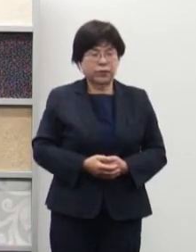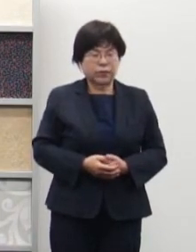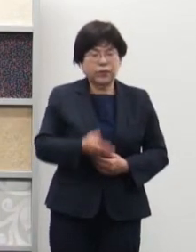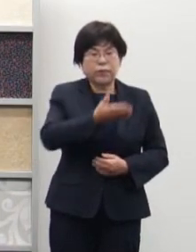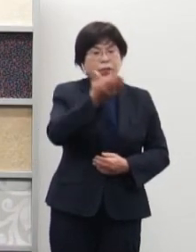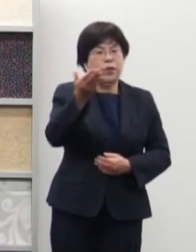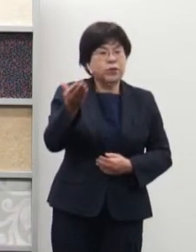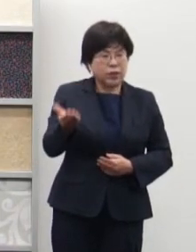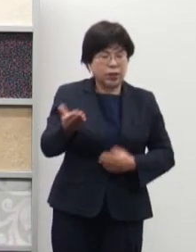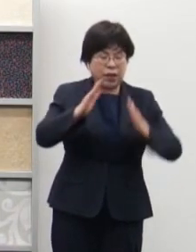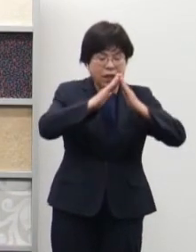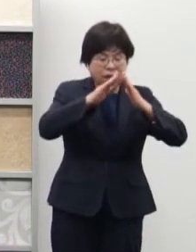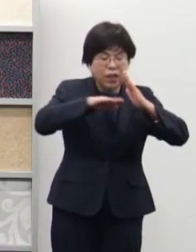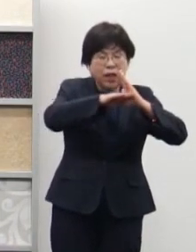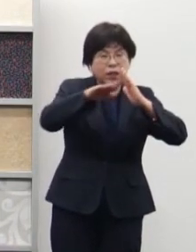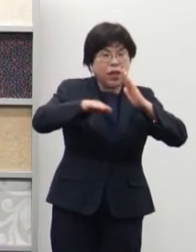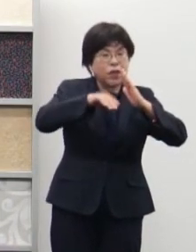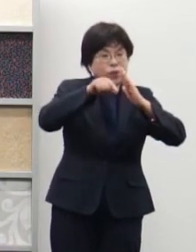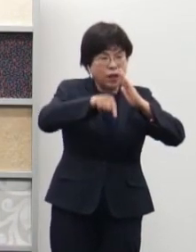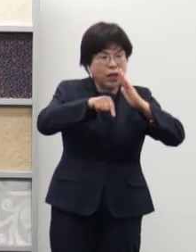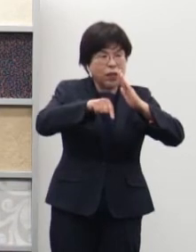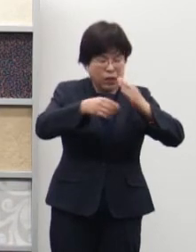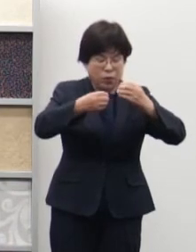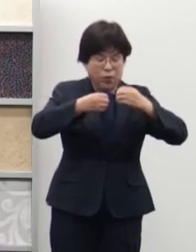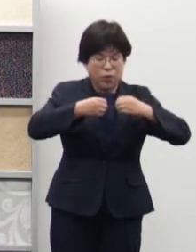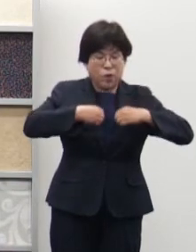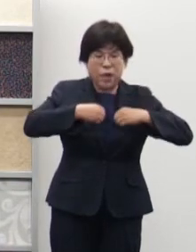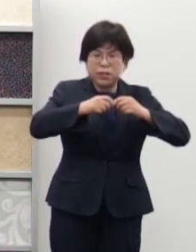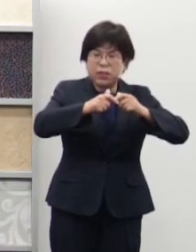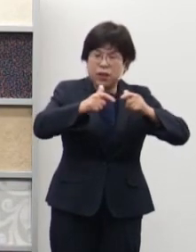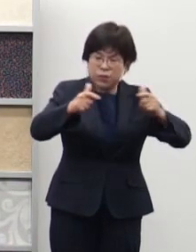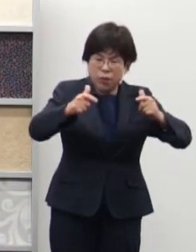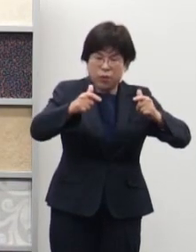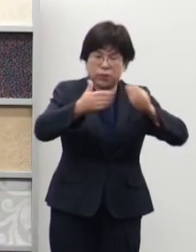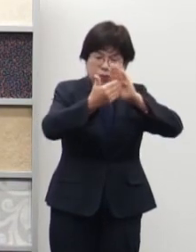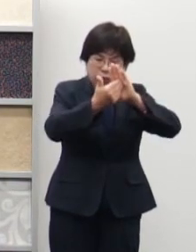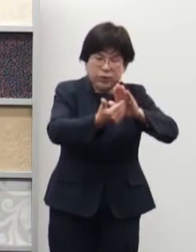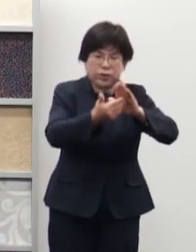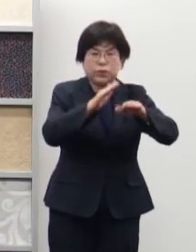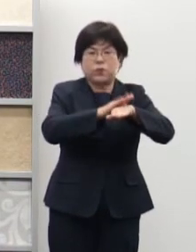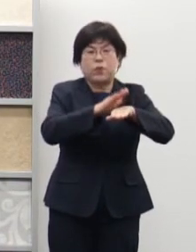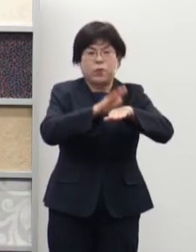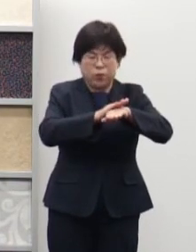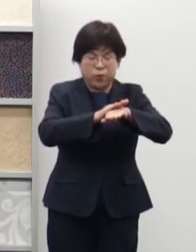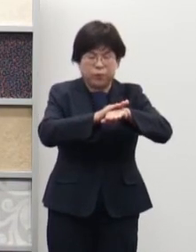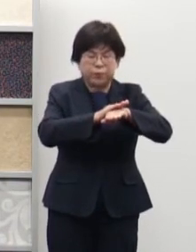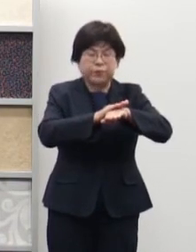次に、家庭内感染を防ぐ、観点からの、要請であります。